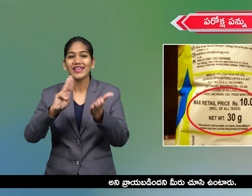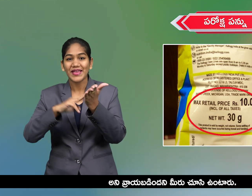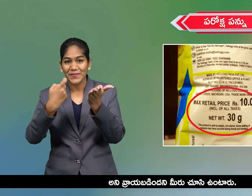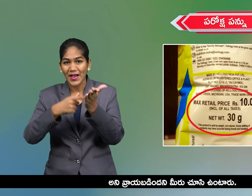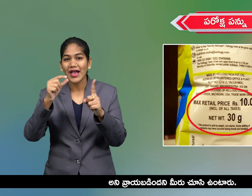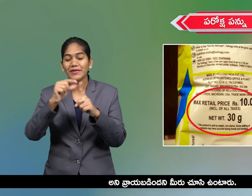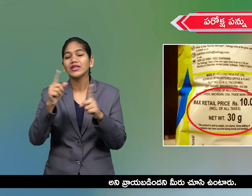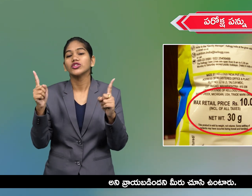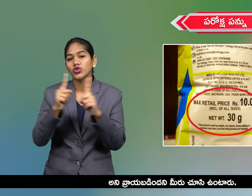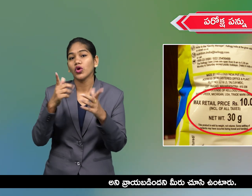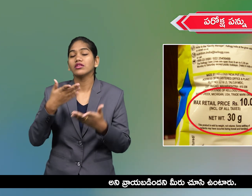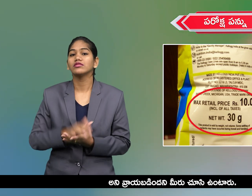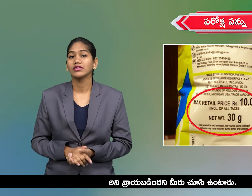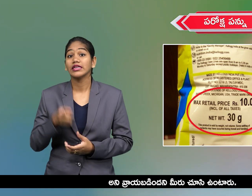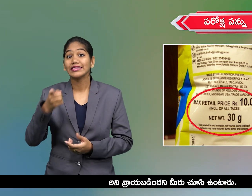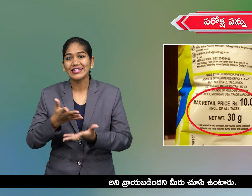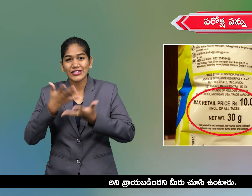మీరు చూసి ఉంటారు.